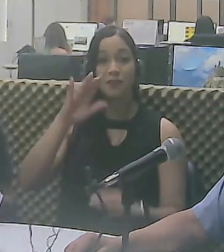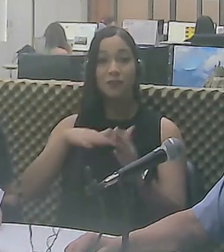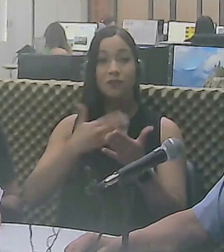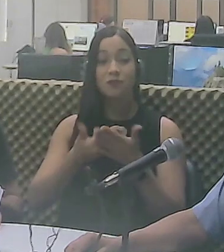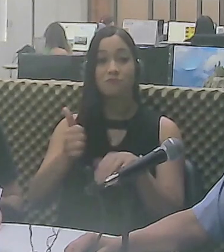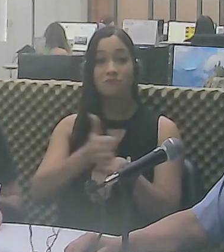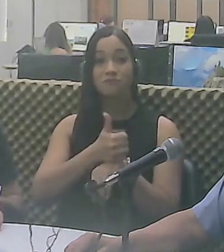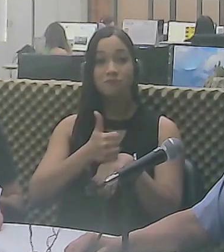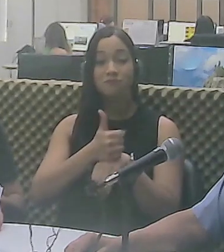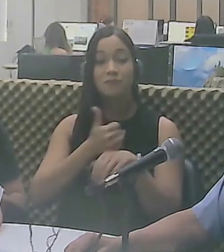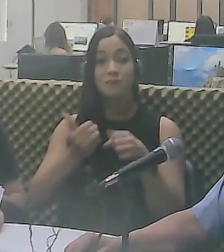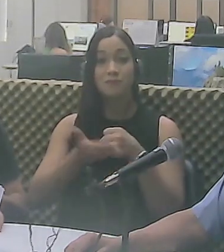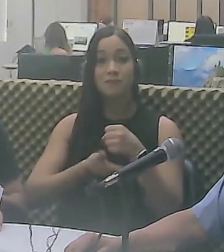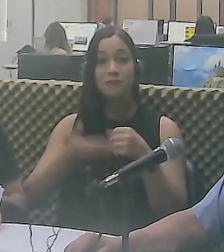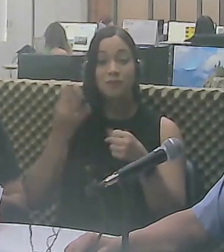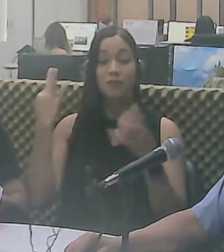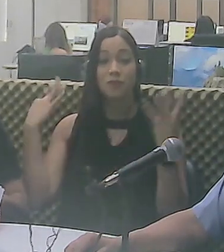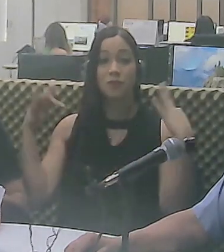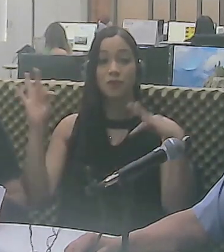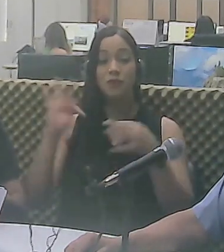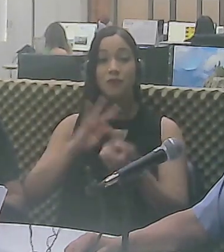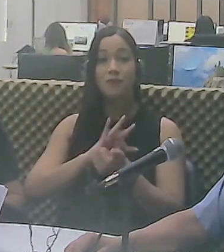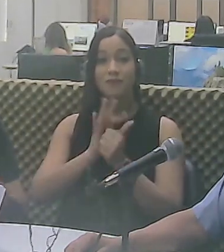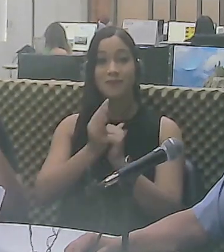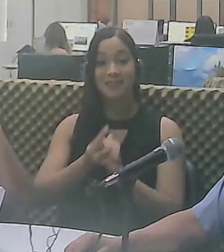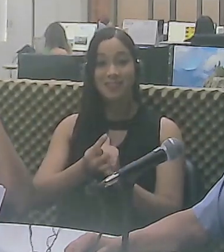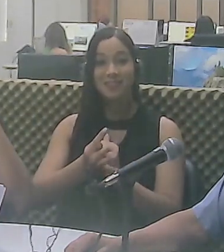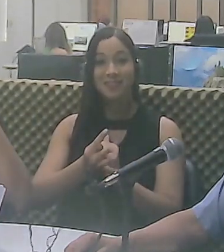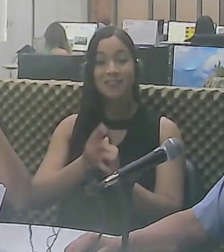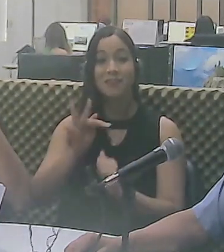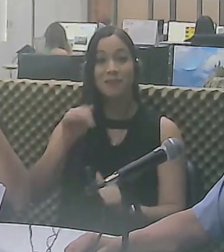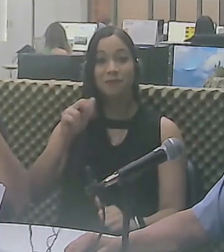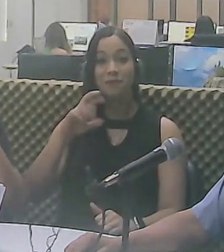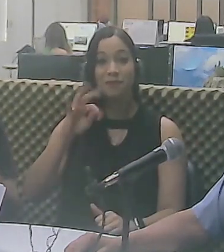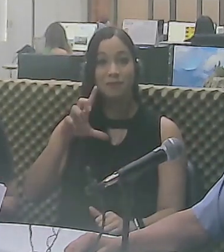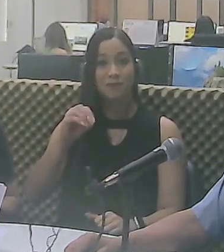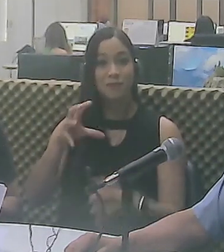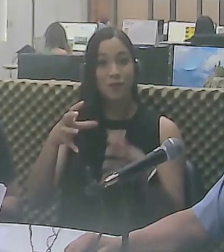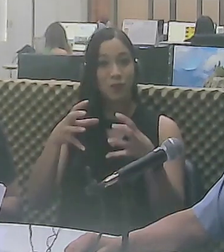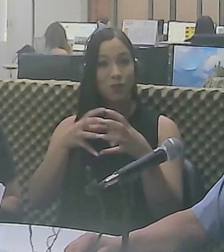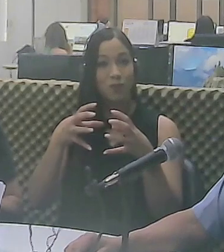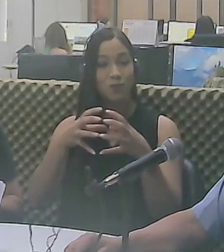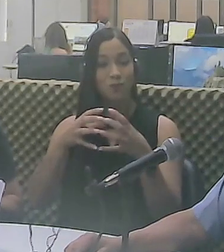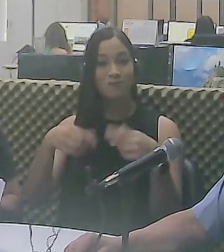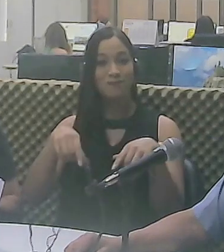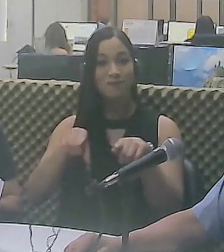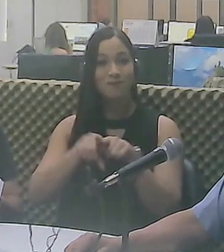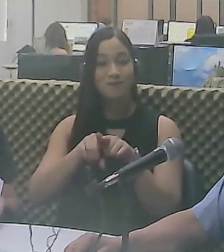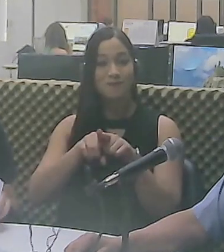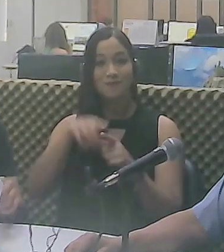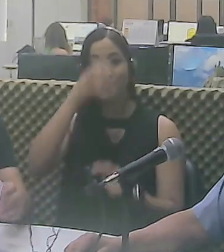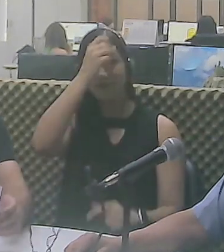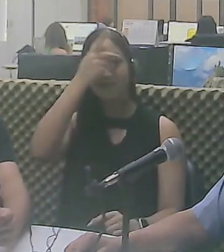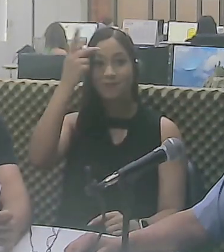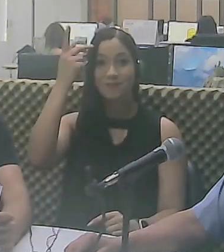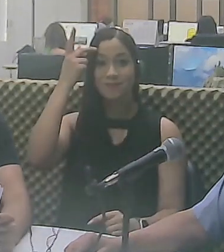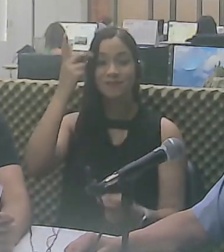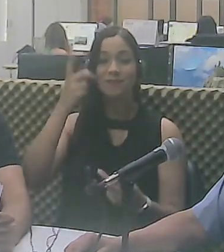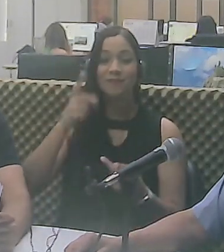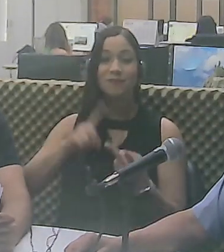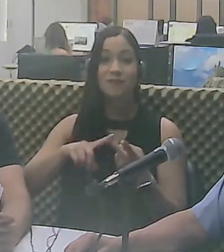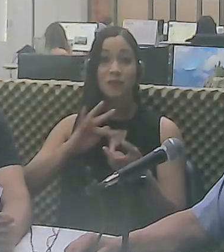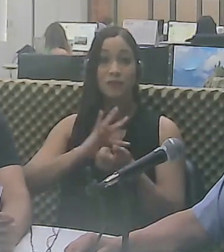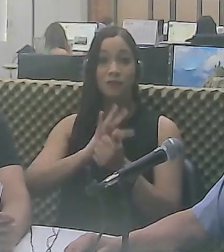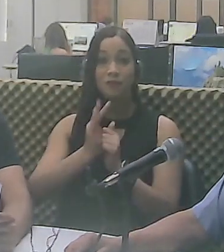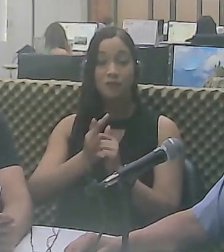base da fundação berlandês do Turismo Sport e lazer a fuel Marco Túlio é da equipe formada pela parceria entre a prefeitura por